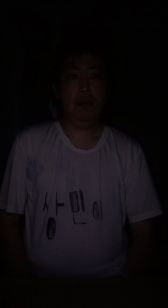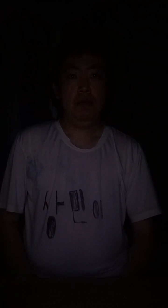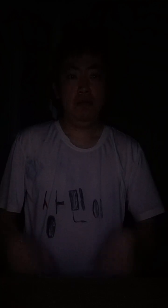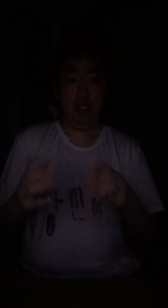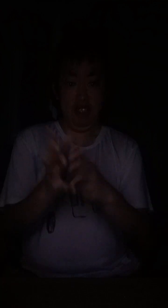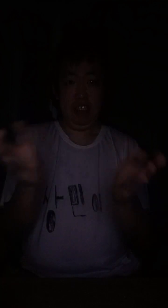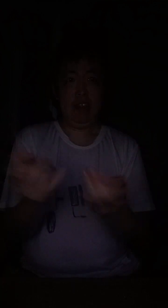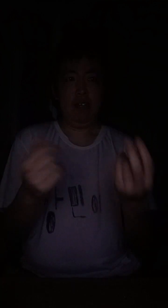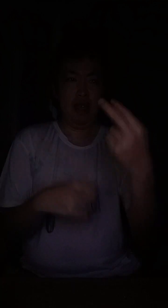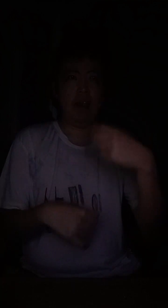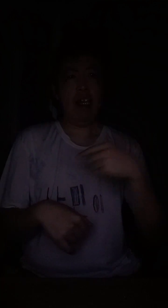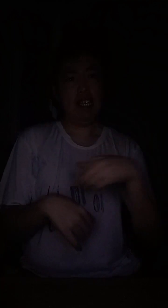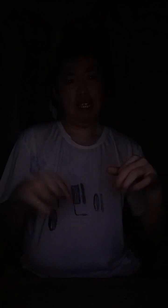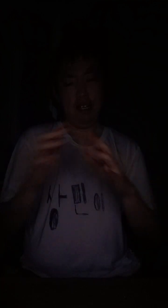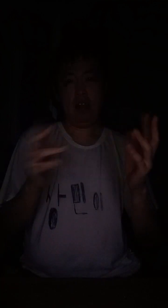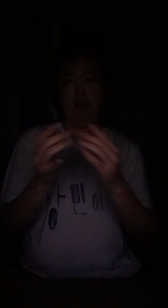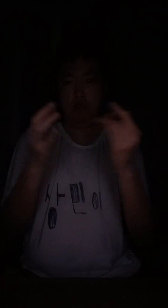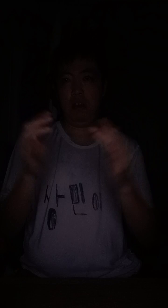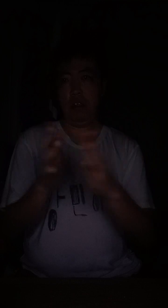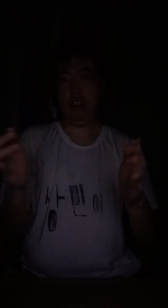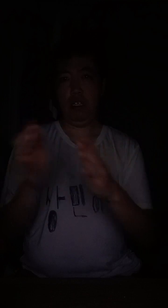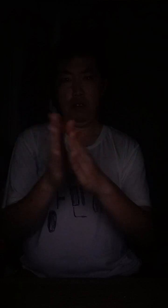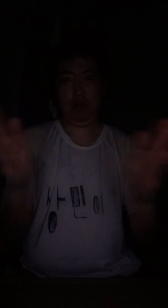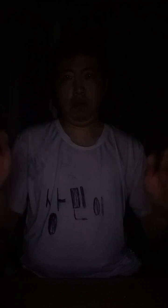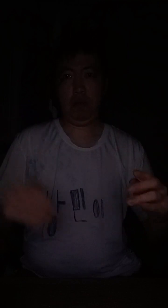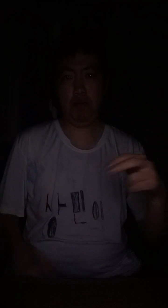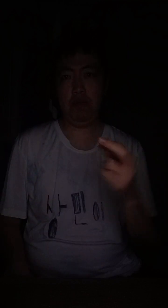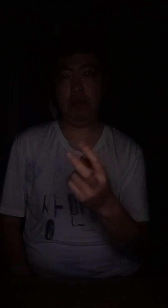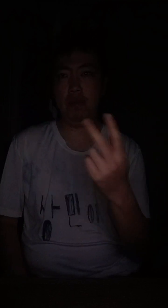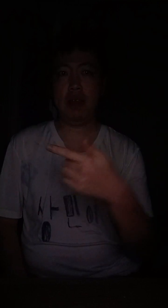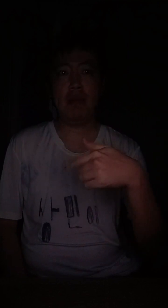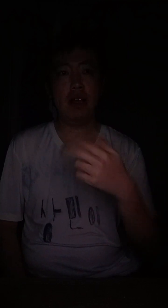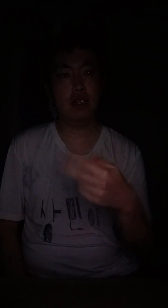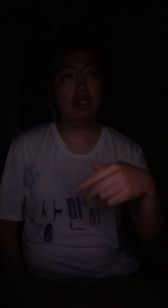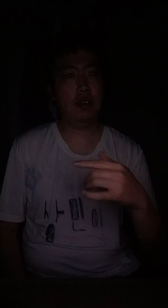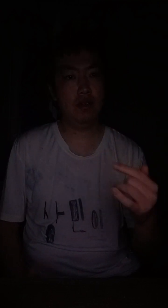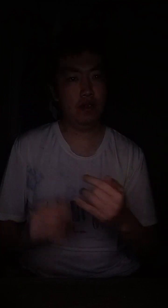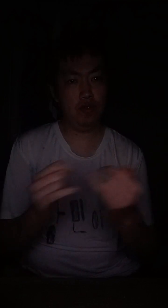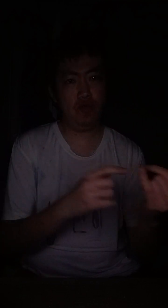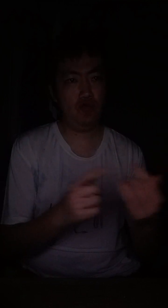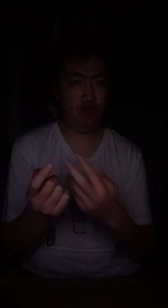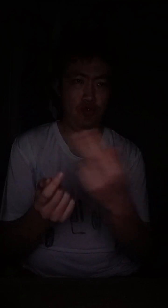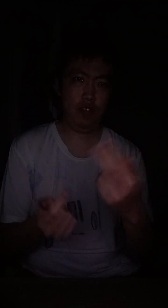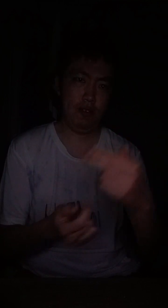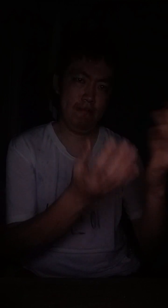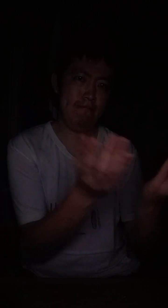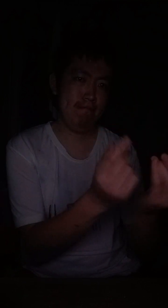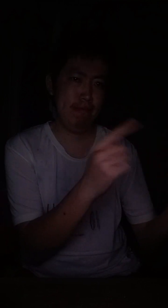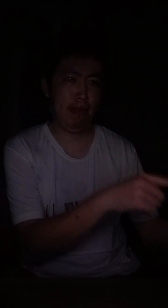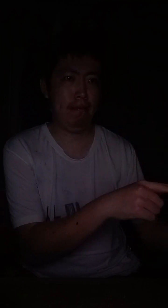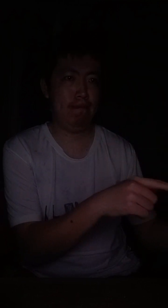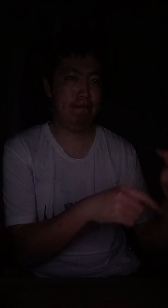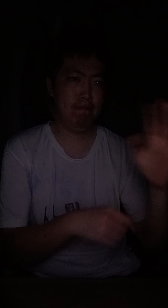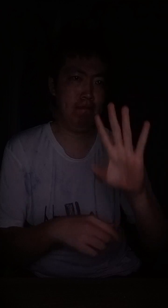박장범 신임 KBS 사장이 오늘 임기를 시작했습니다. 박 사장은 KBS 구성원들의 출근 저지 투쟁을 피해 새벽 4시